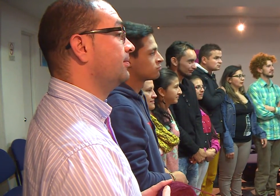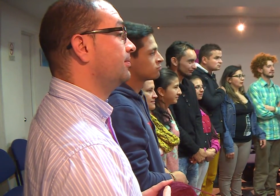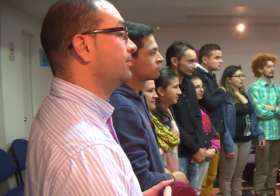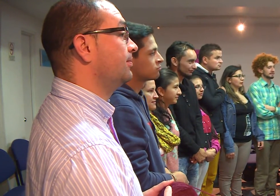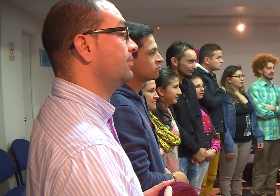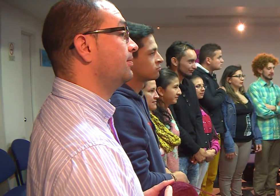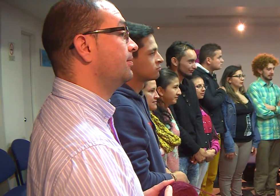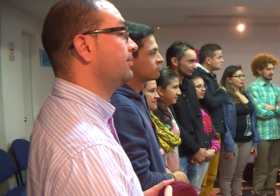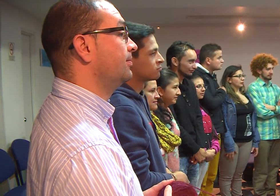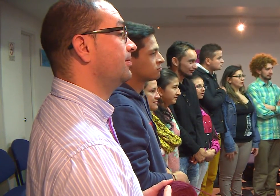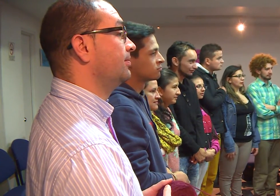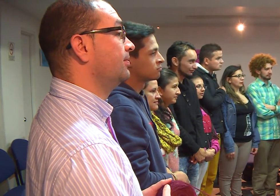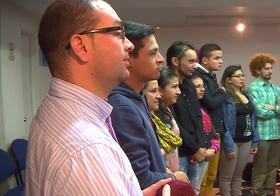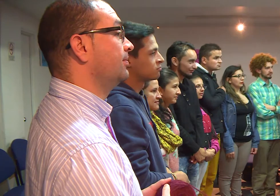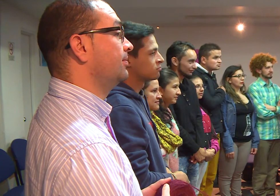ellos.